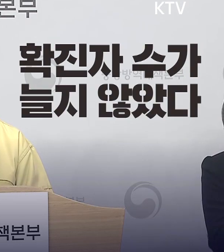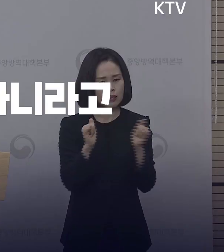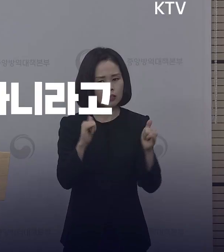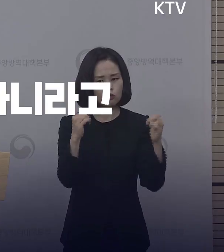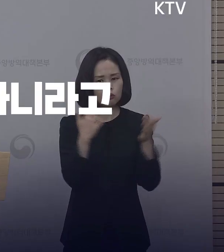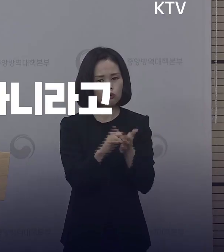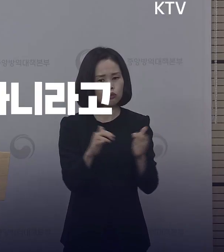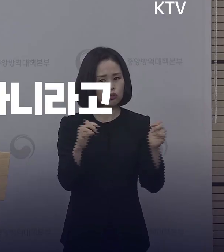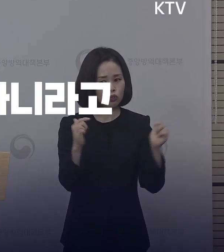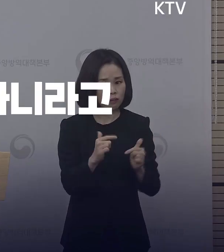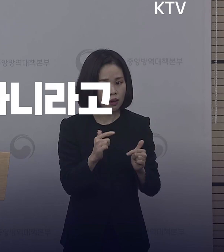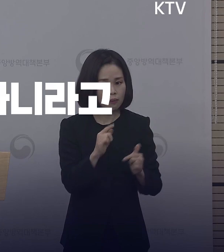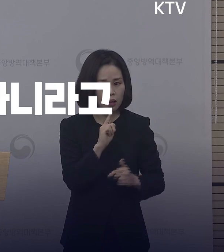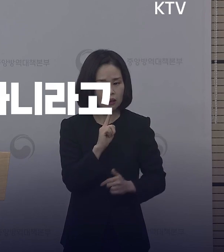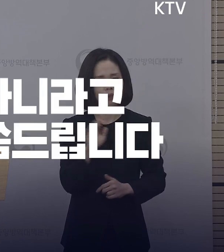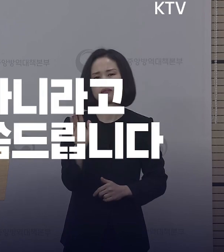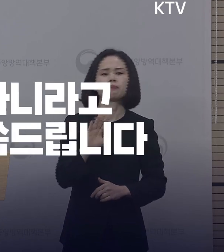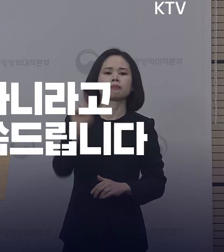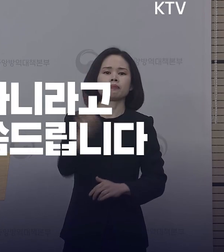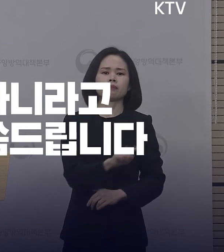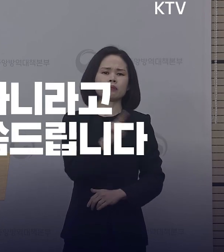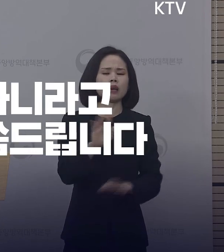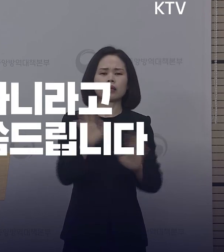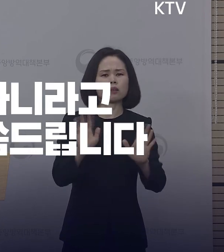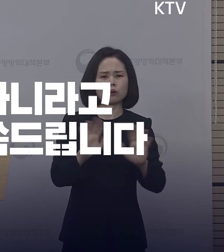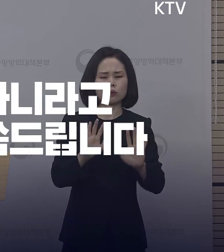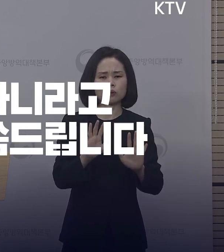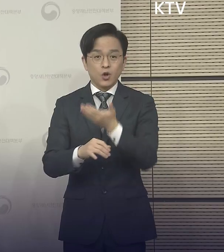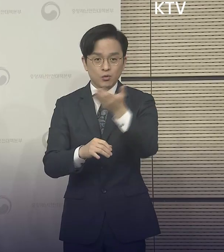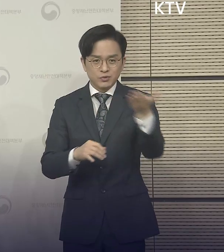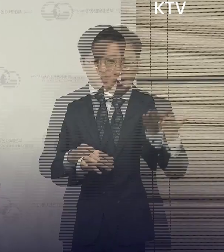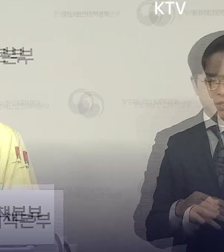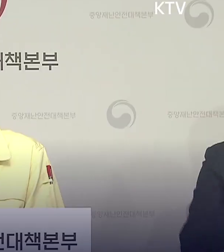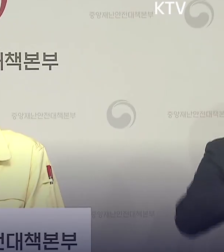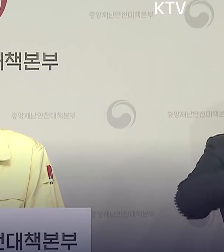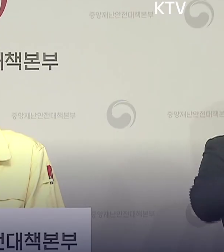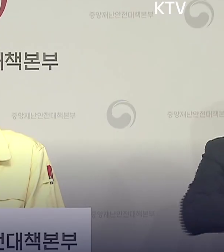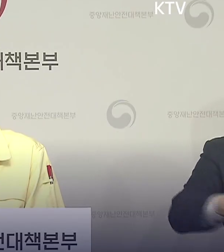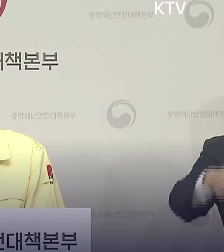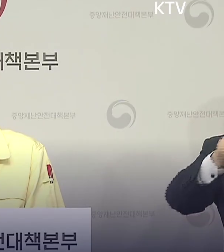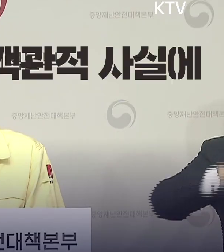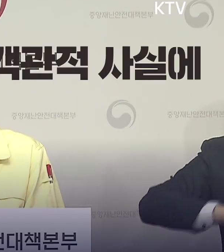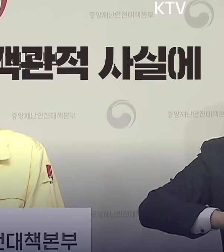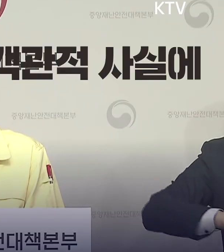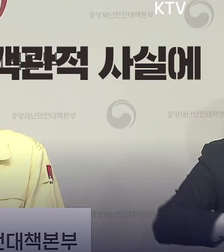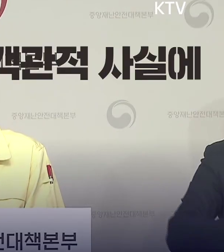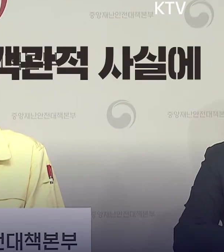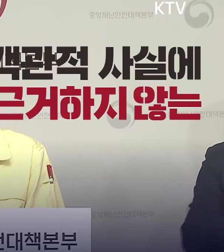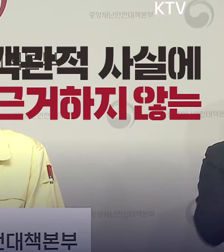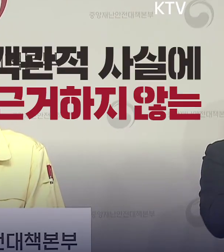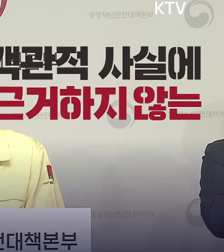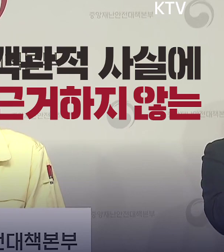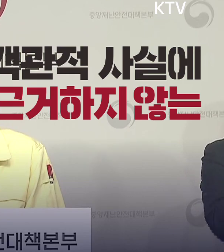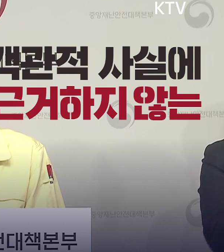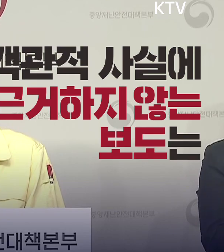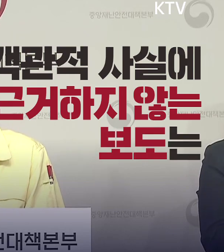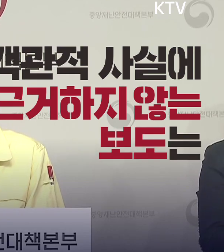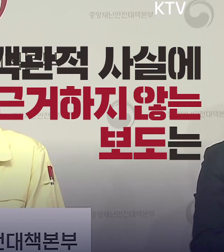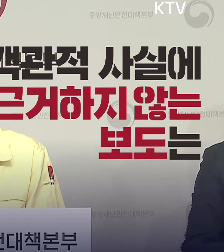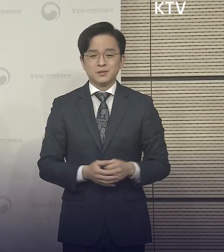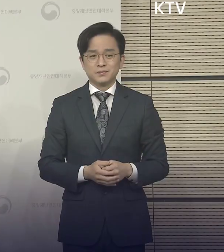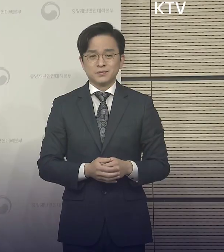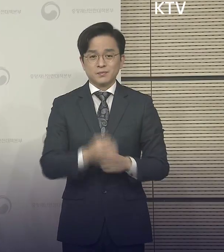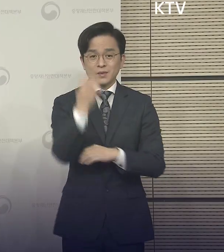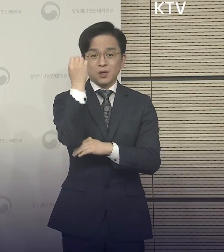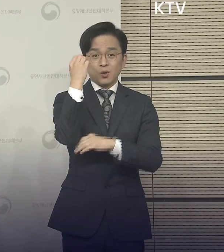했는데 이는 사실이 아니라고 분명하게 말씀드립니다. 이렇다더라 식의 객관적 사실에 근거하지 않은